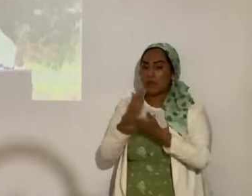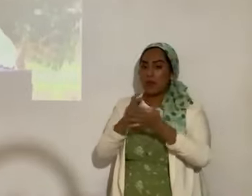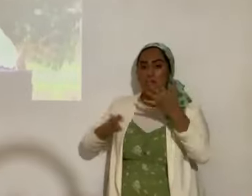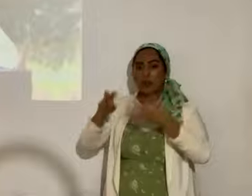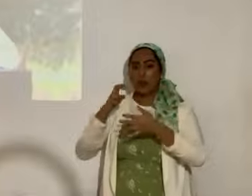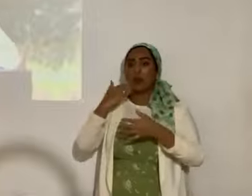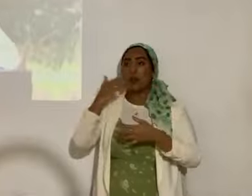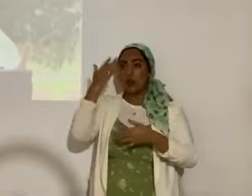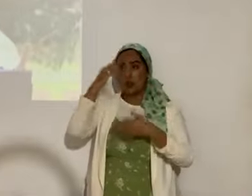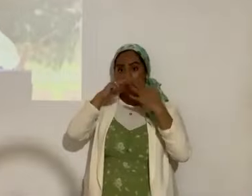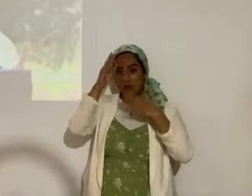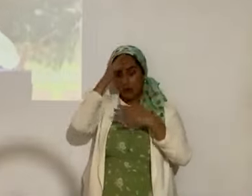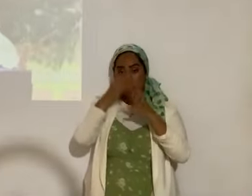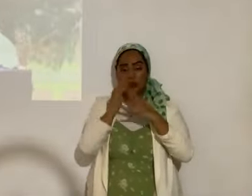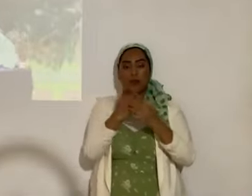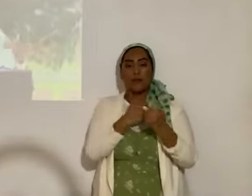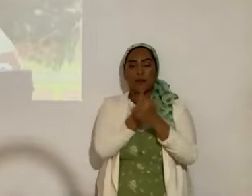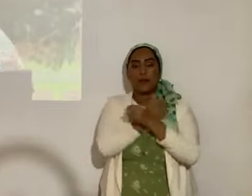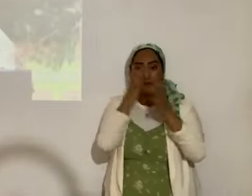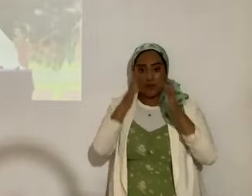roja Cuál es a través